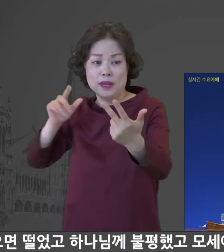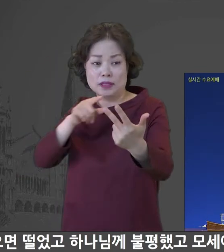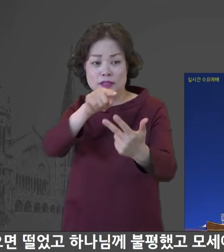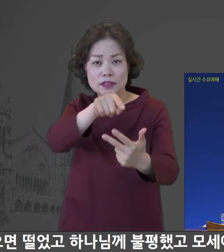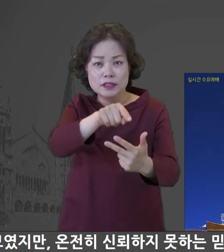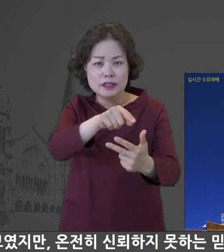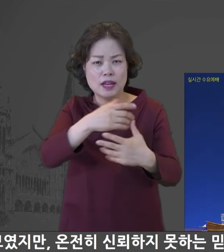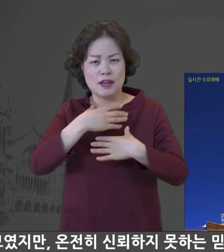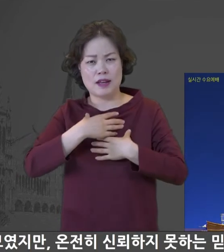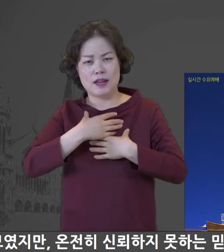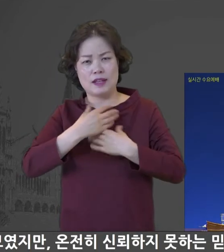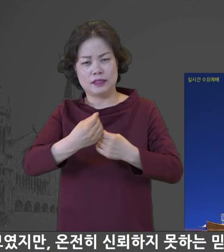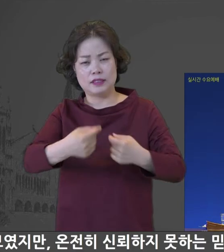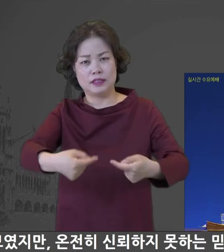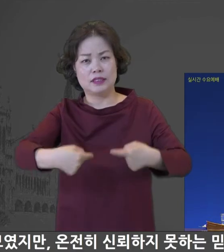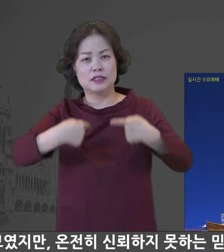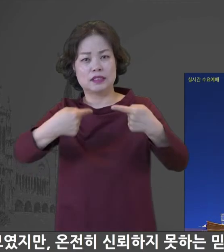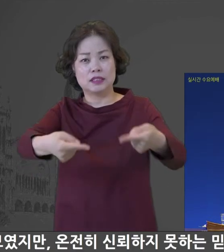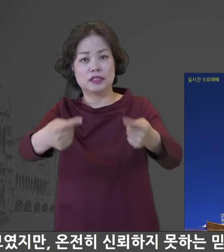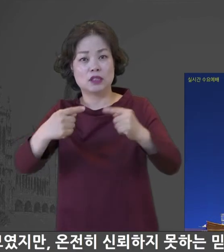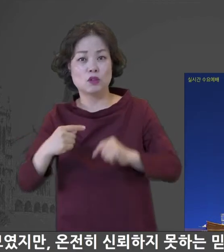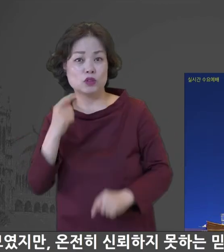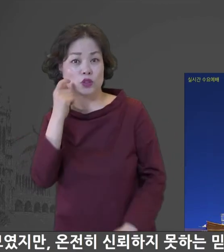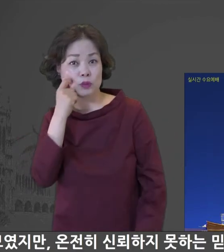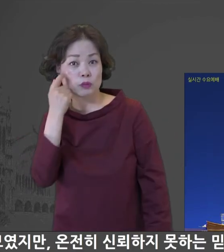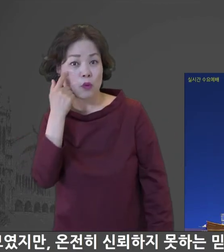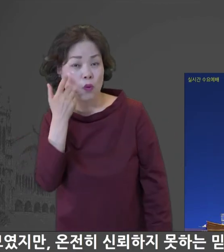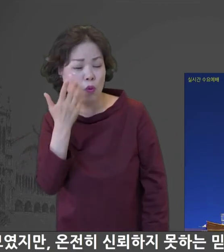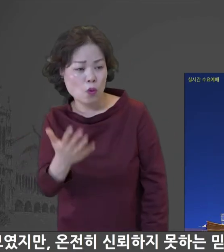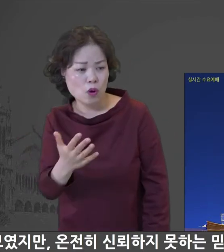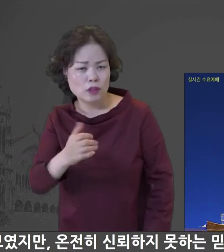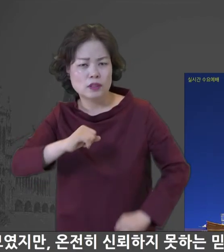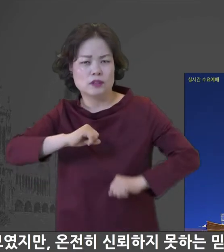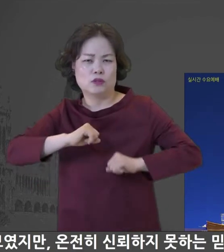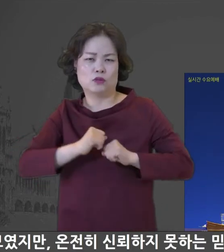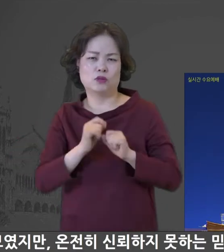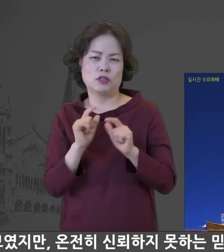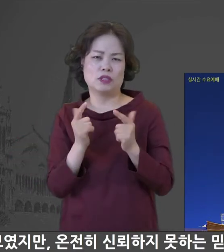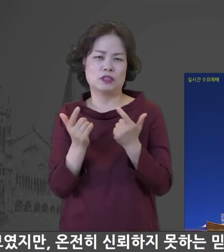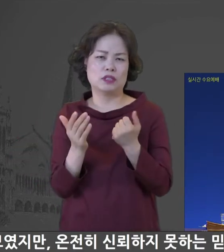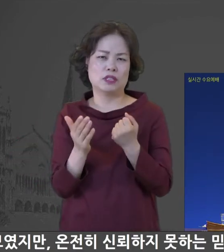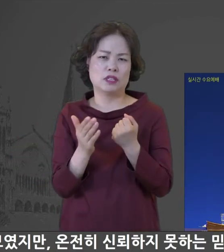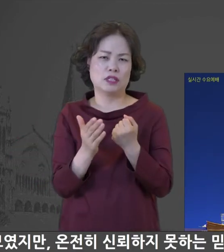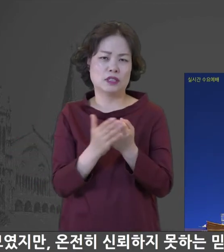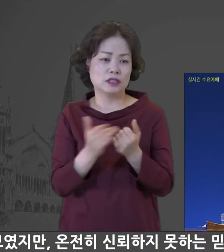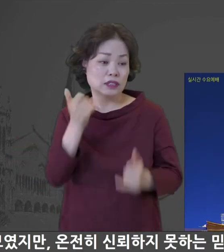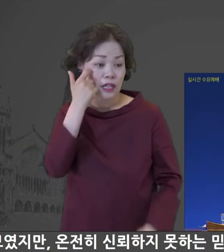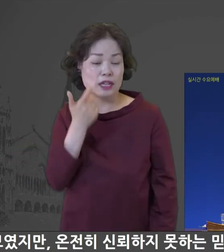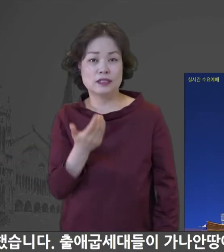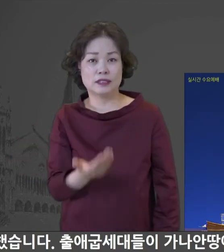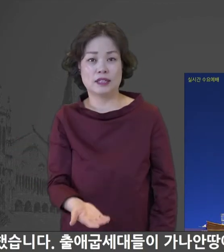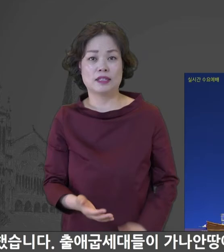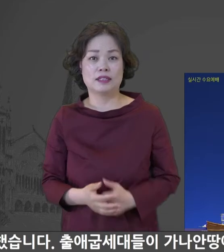그의 안식에 들어오지 못하리라 하셨느뇨 곧 순종치 아니하던 자에게가 아니냐.